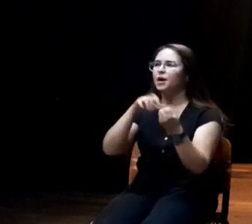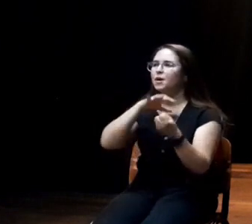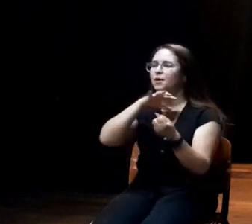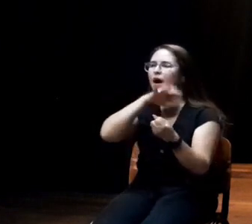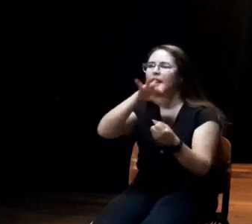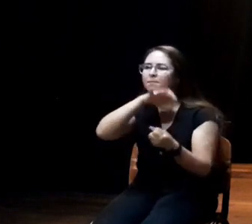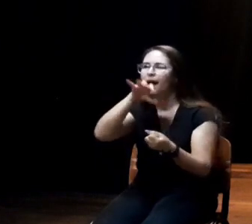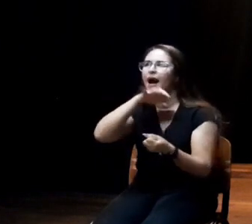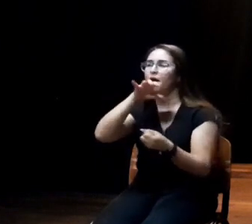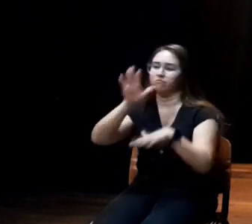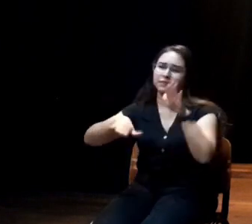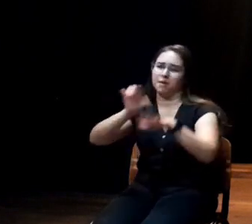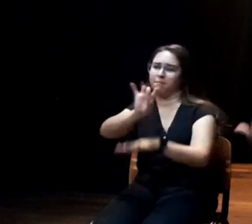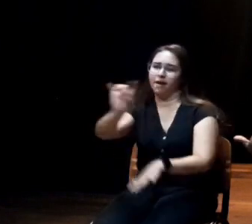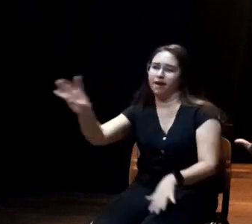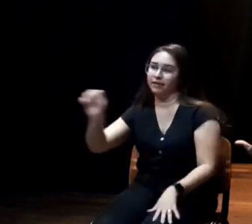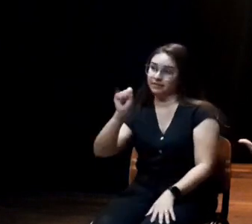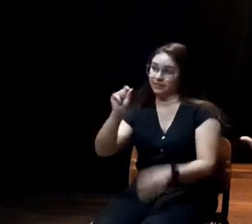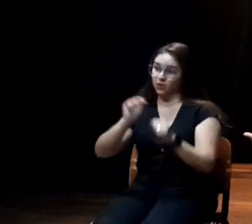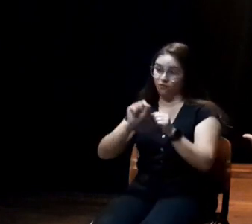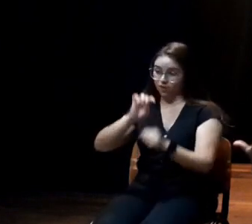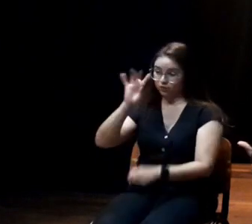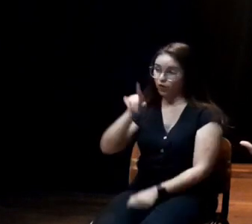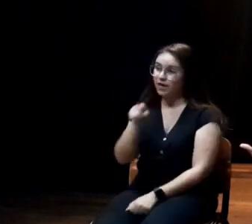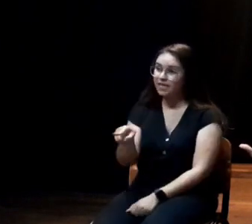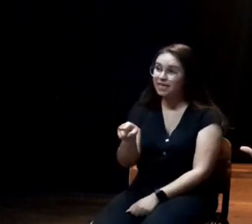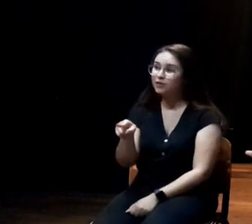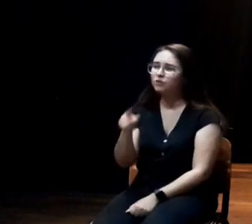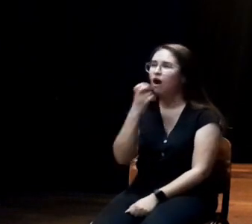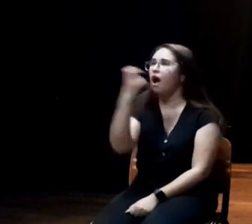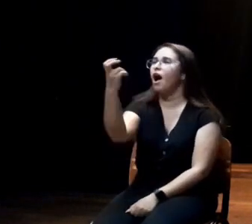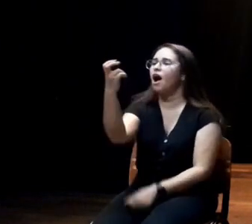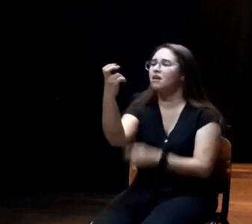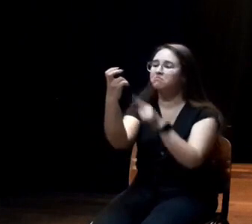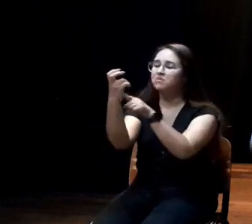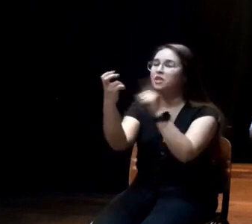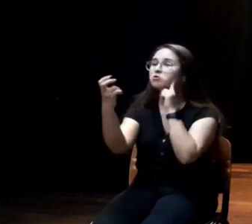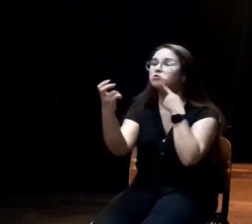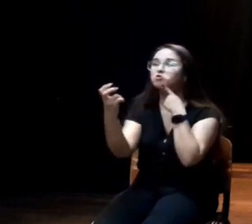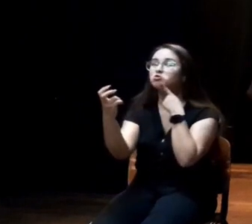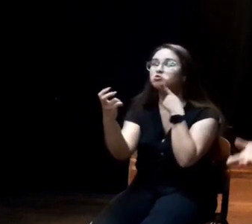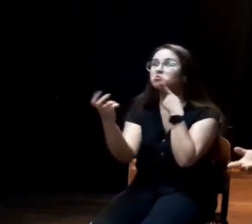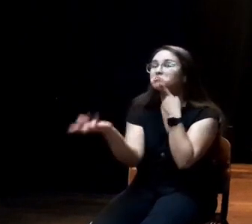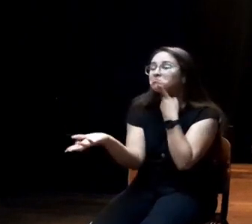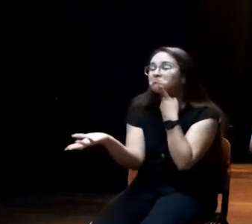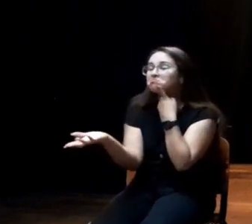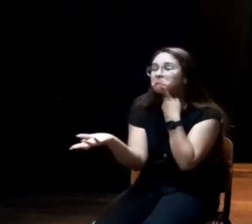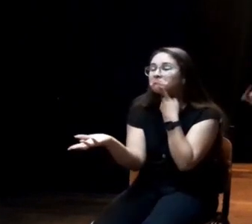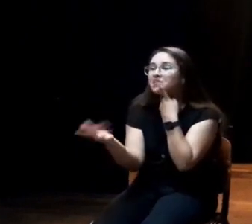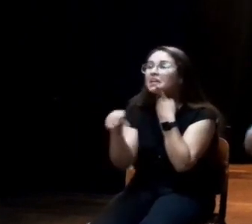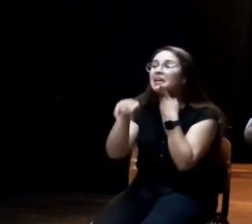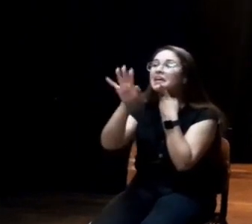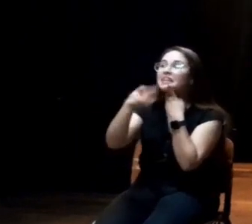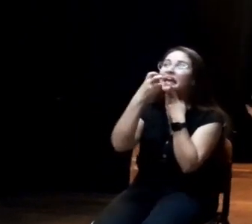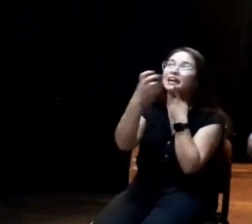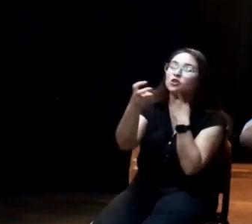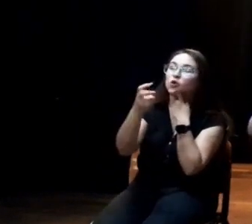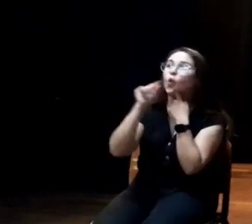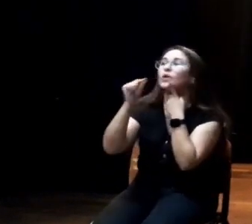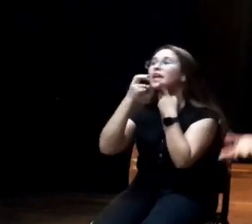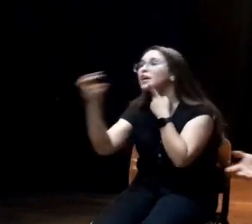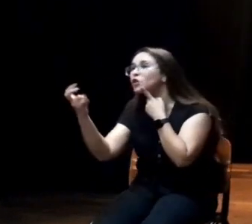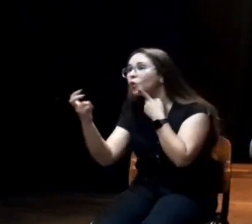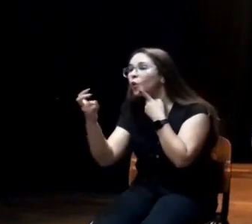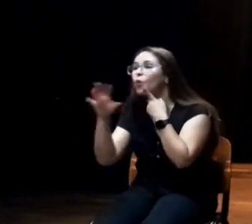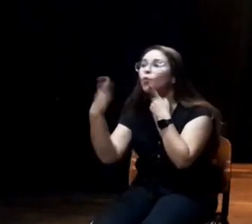e vai depender do animal. Se eu só faço isso na língua de sinais, o sinal de gritar, a pessoa surda fica assim. Quem gritou, o que gritou, que som é